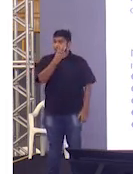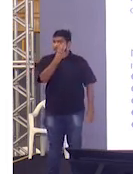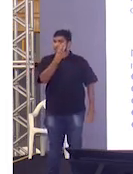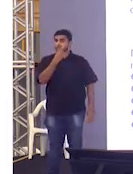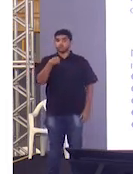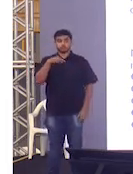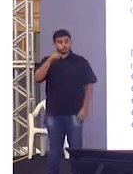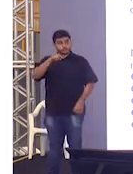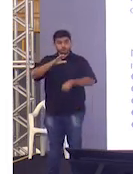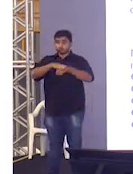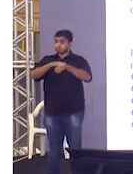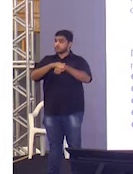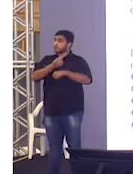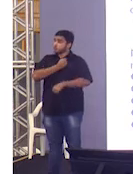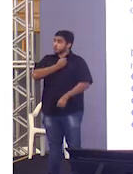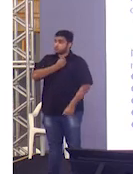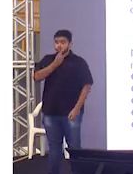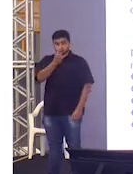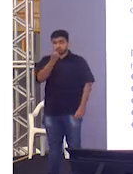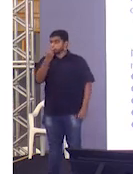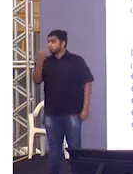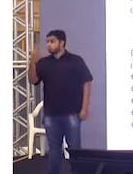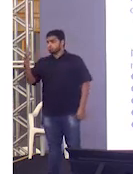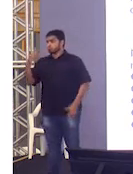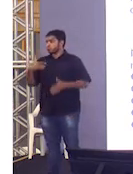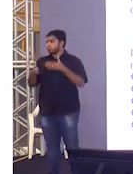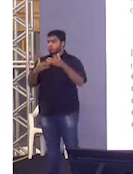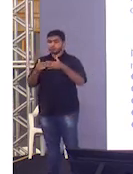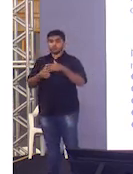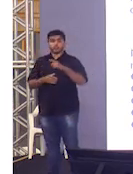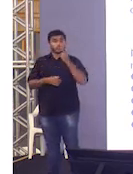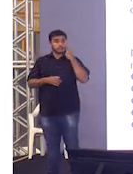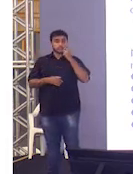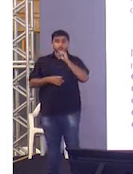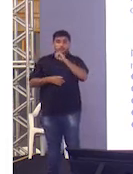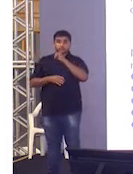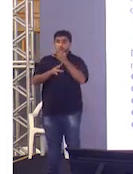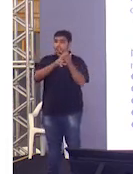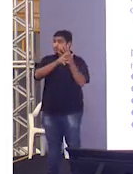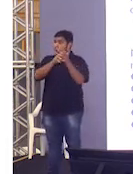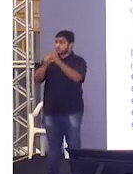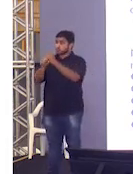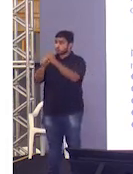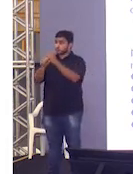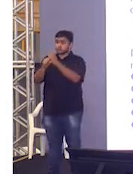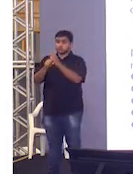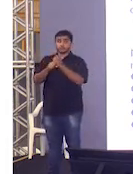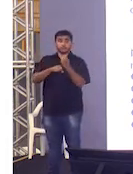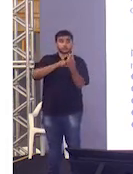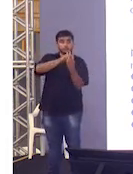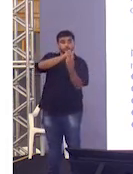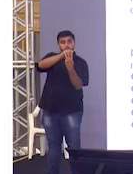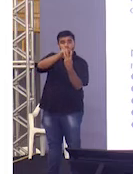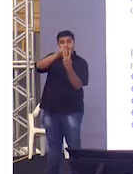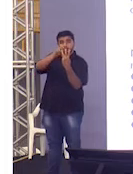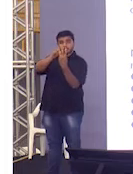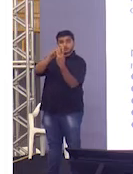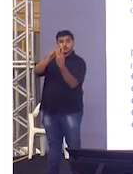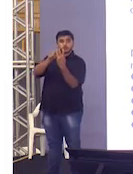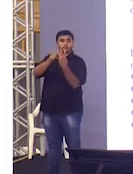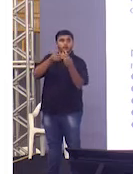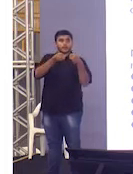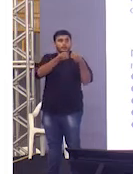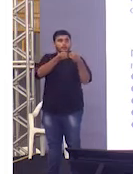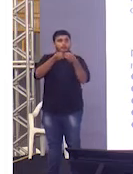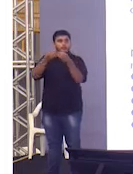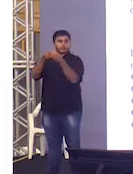abaixo, de modo que a soma de 3 números quaisquer vizinhos aí